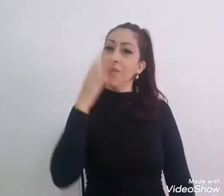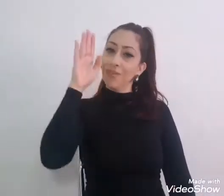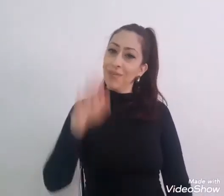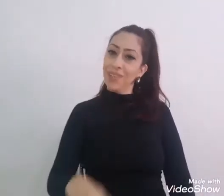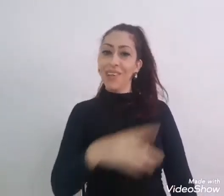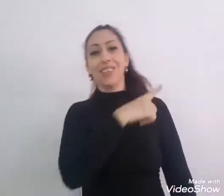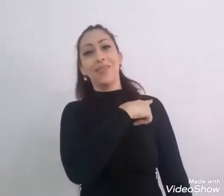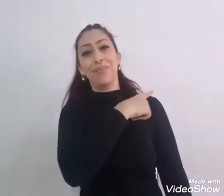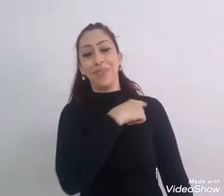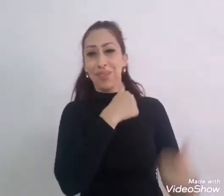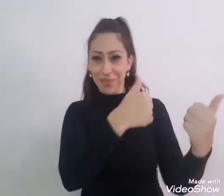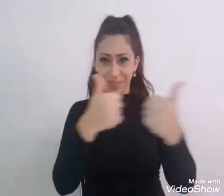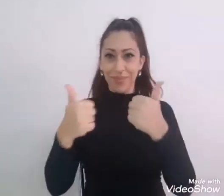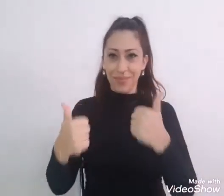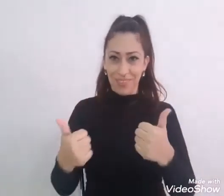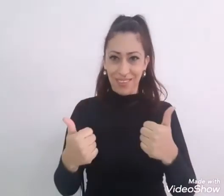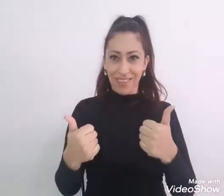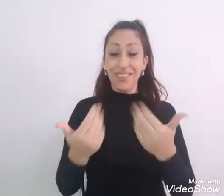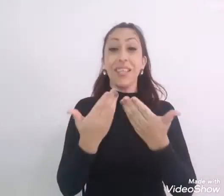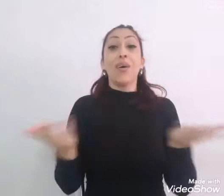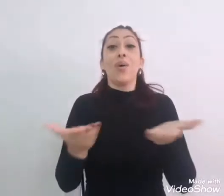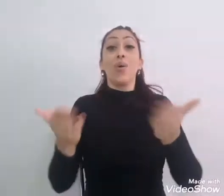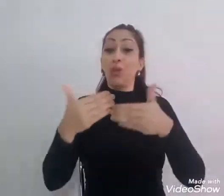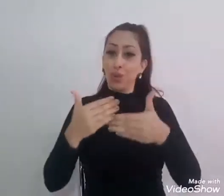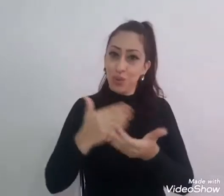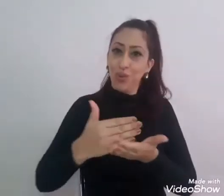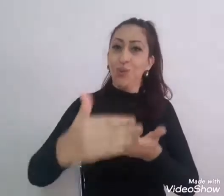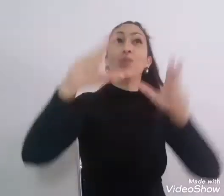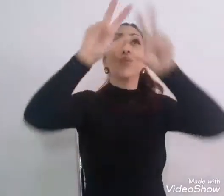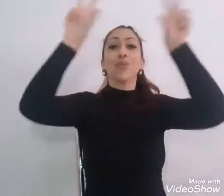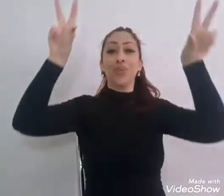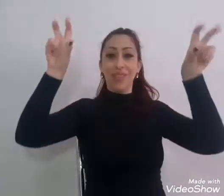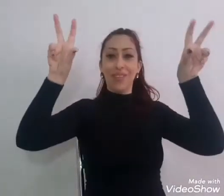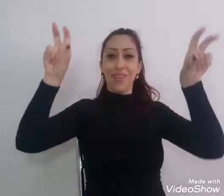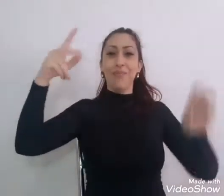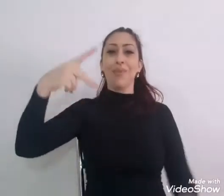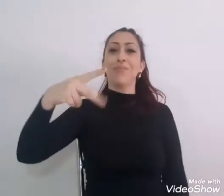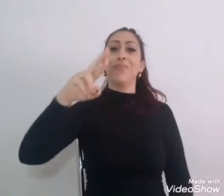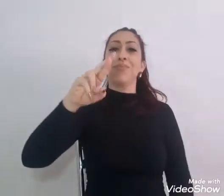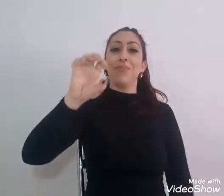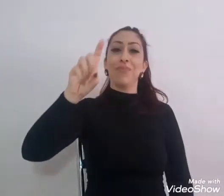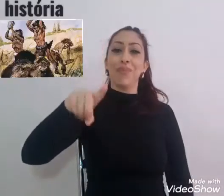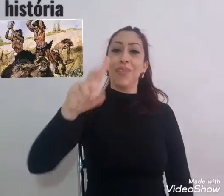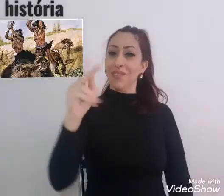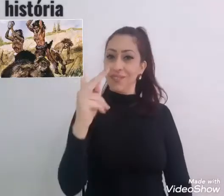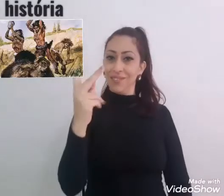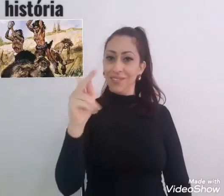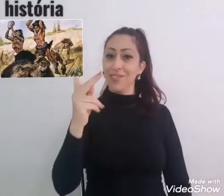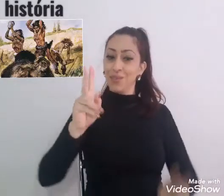primeiro ano, tudo bem? A gente vai continuar hoje a matéria que a gente deu início na aula passada, né?